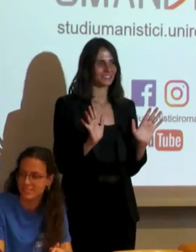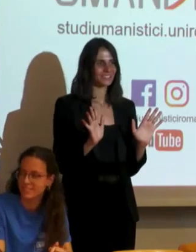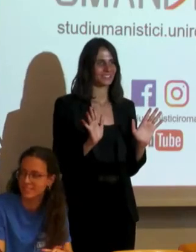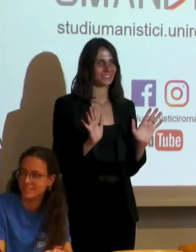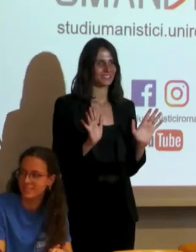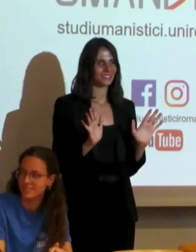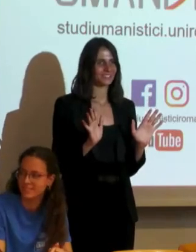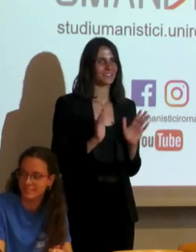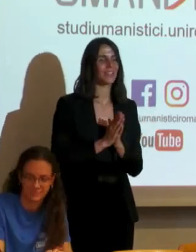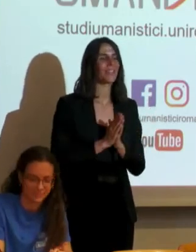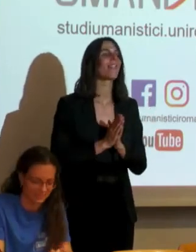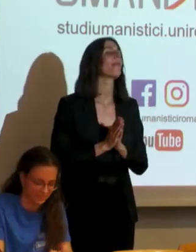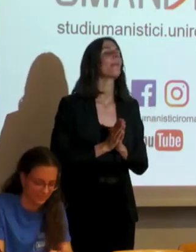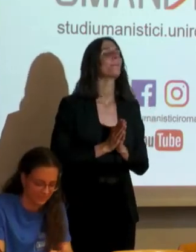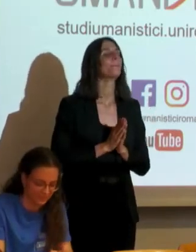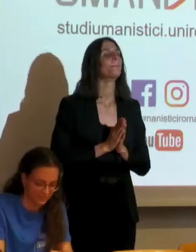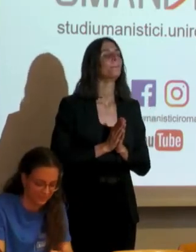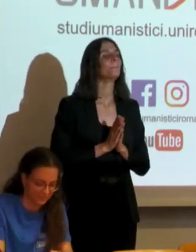che, ma insomma,